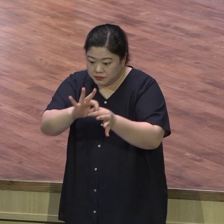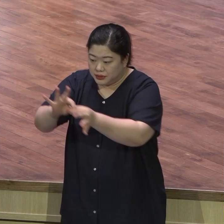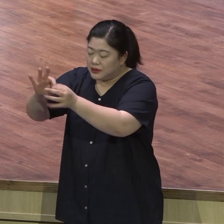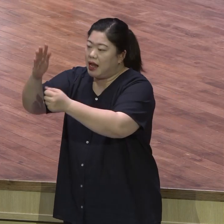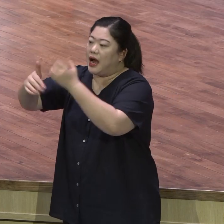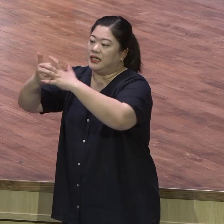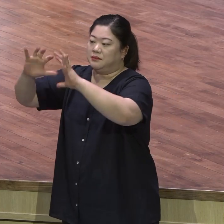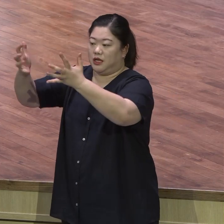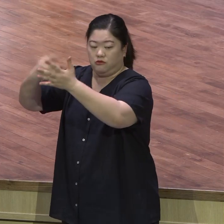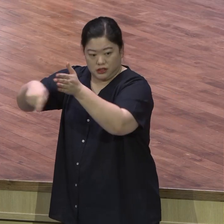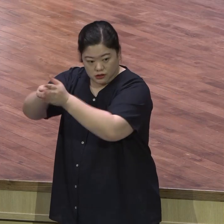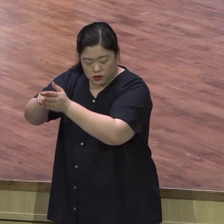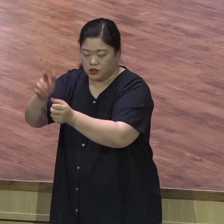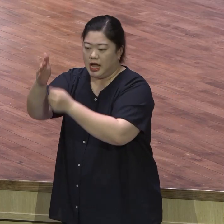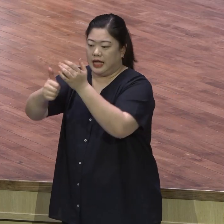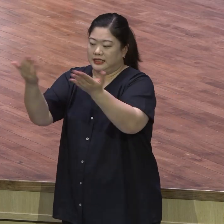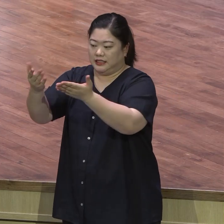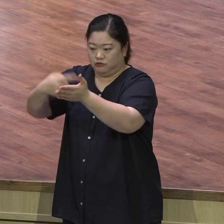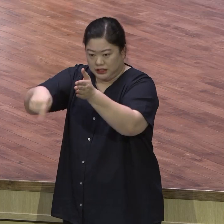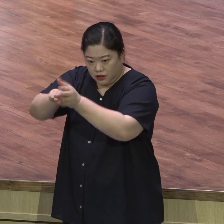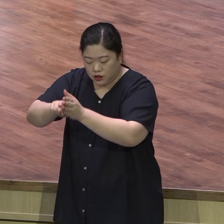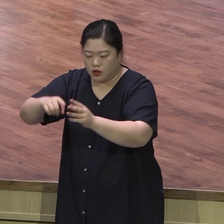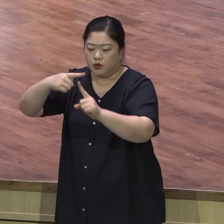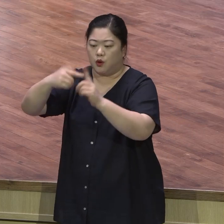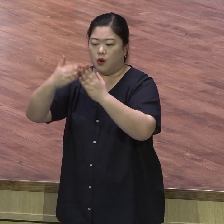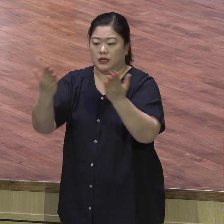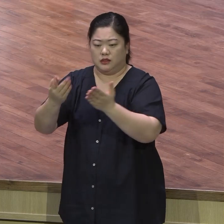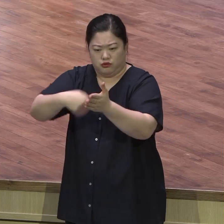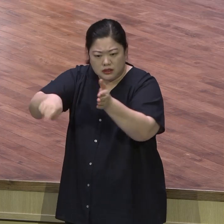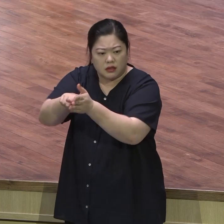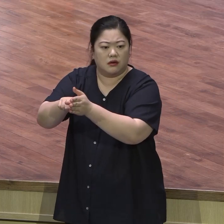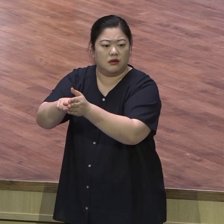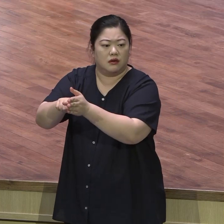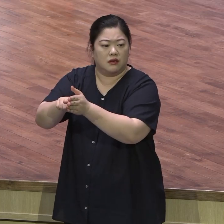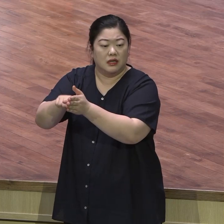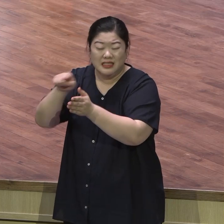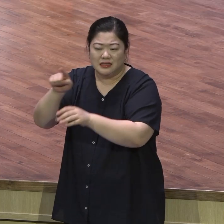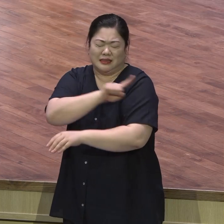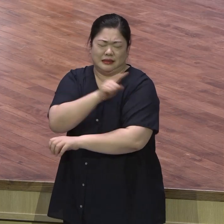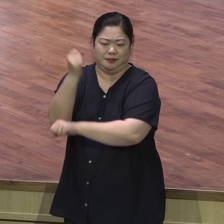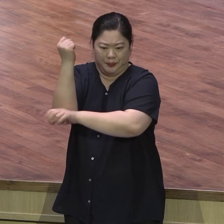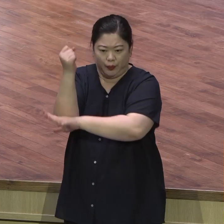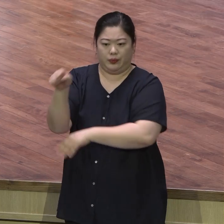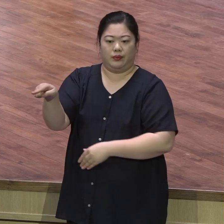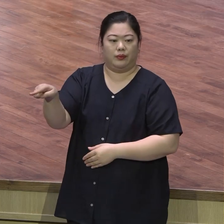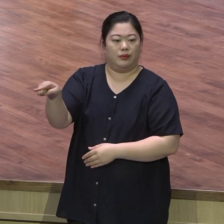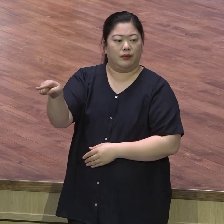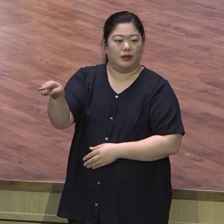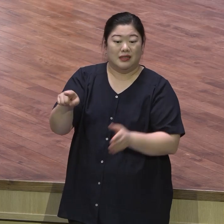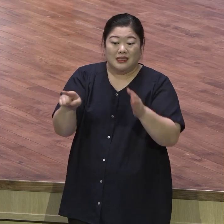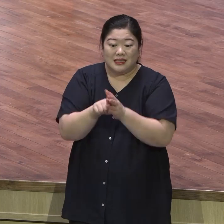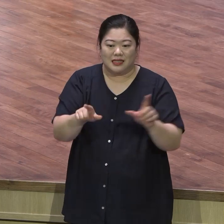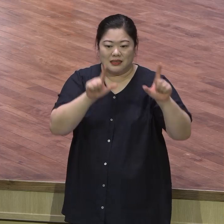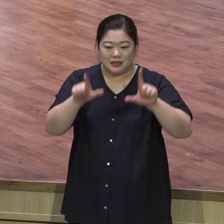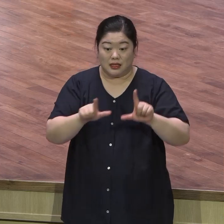헌신하는 삶이 신앙생활의 지극히 기본이라는 거예요. 기본도 기본.